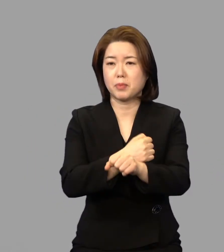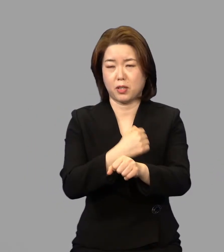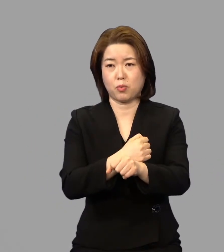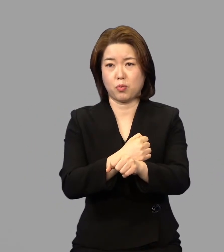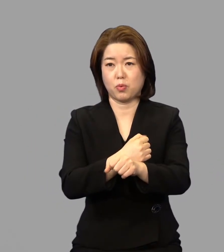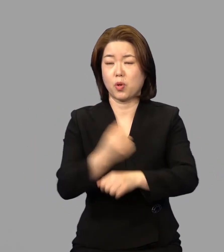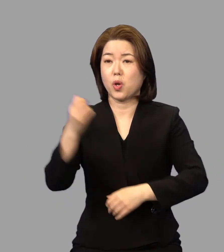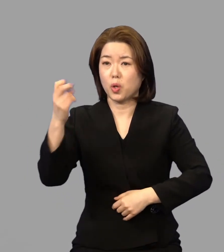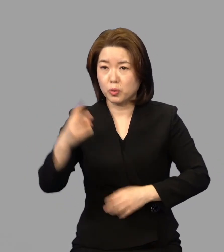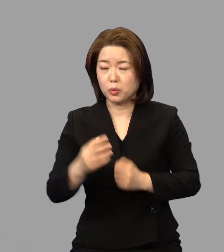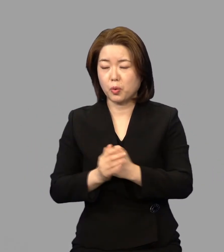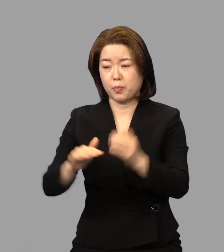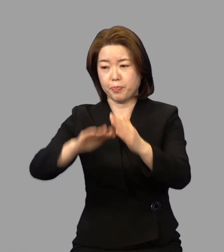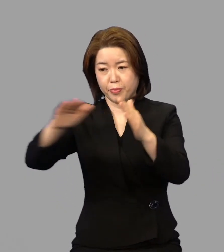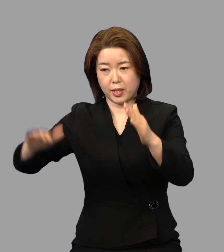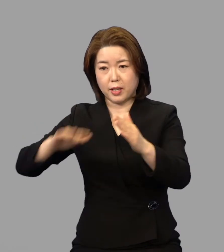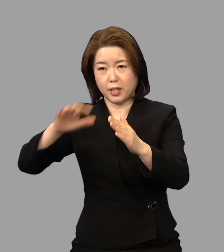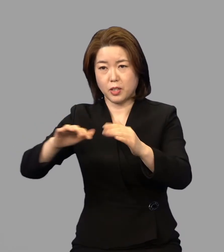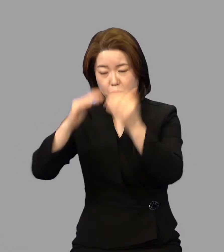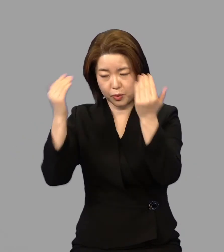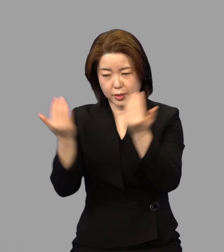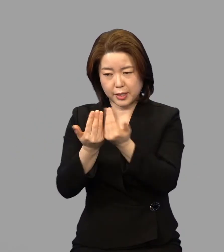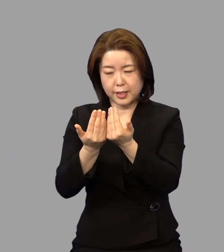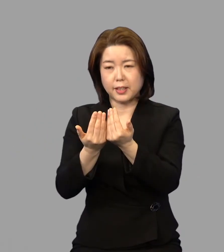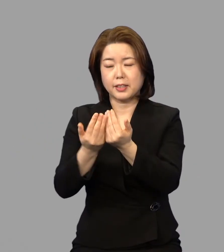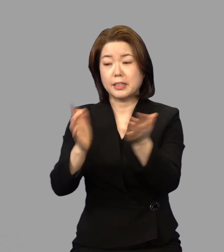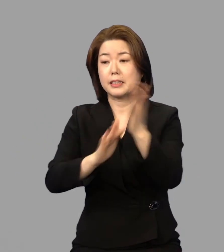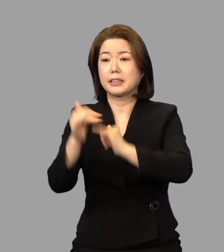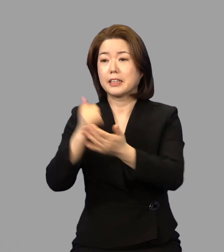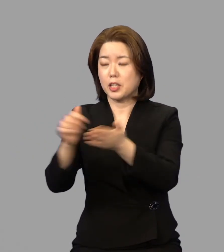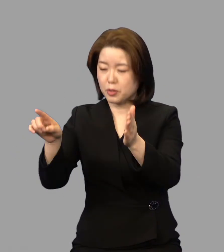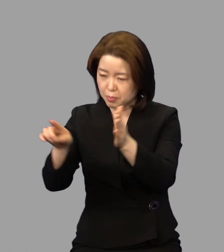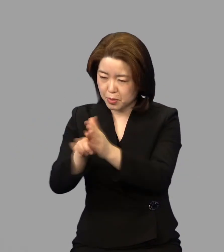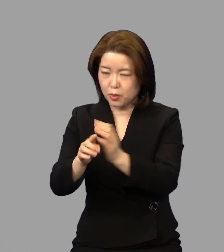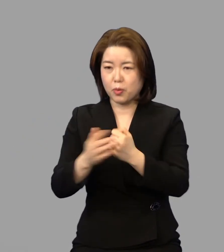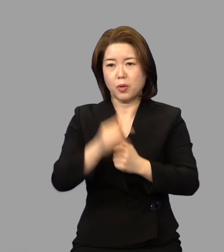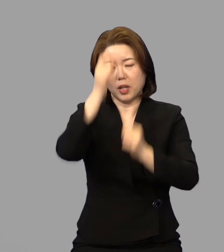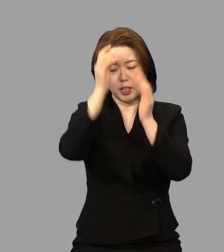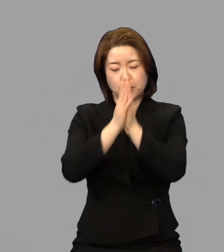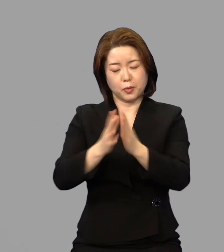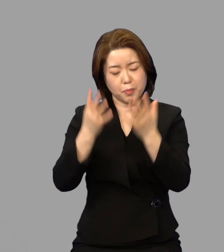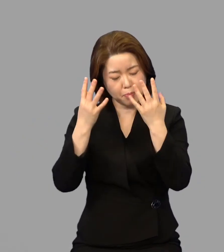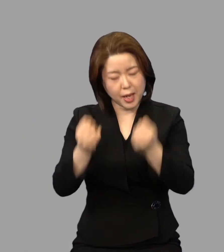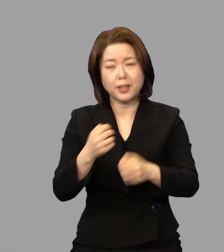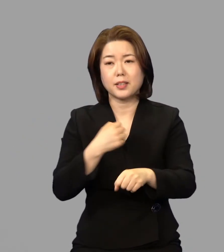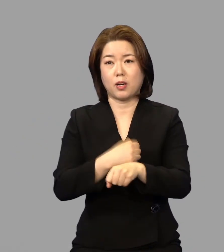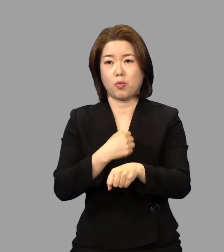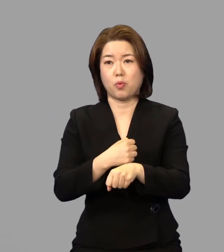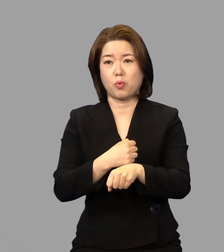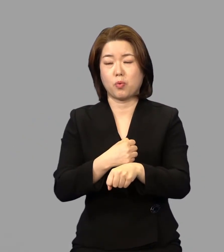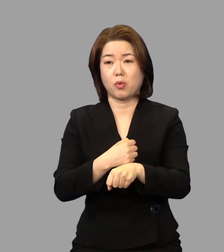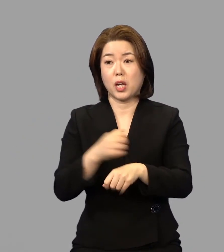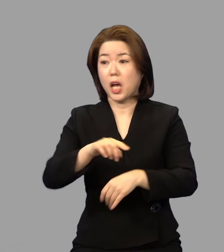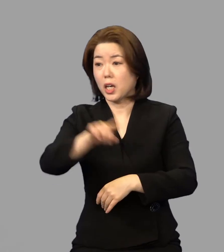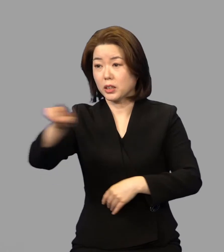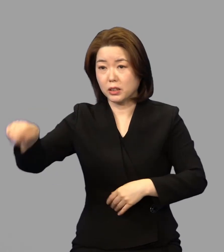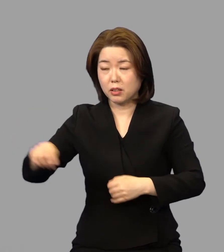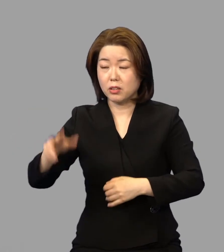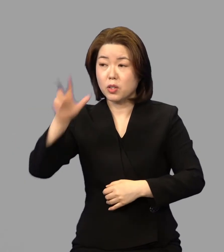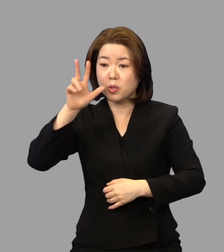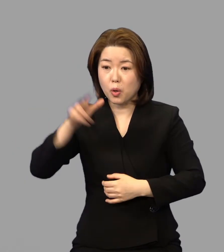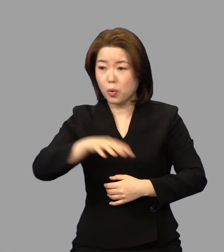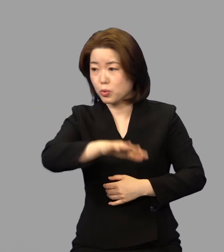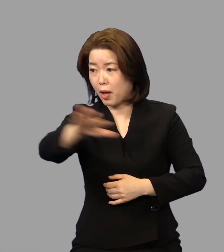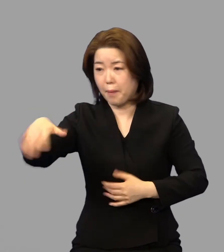그리고 가정도 다 가족들이 예수님을 믿고 기도도 많이 하고 그런 여호수아가 지금